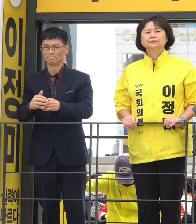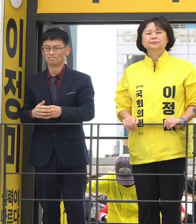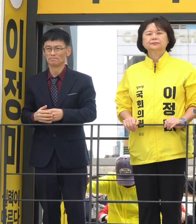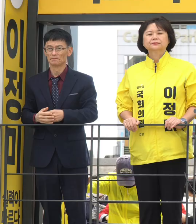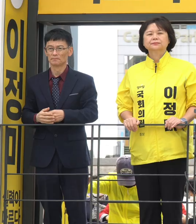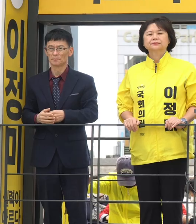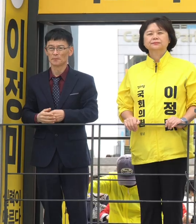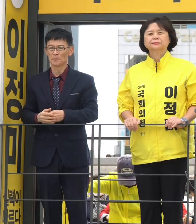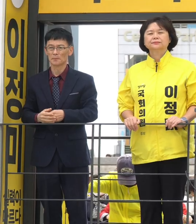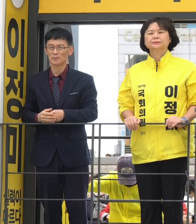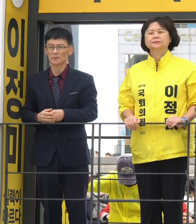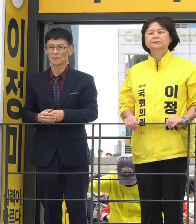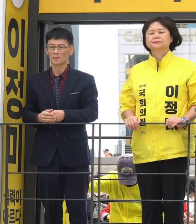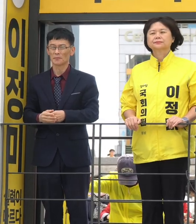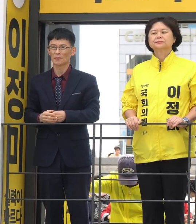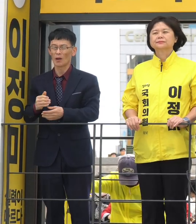것입니다.